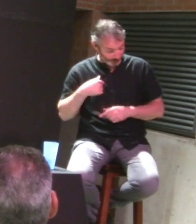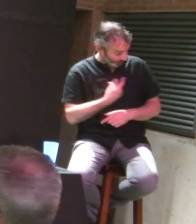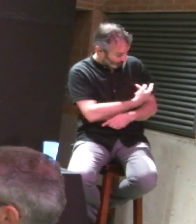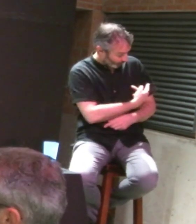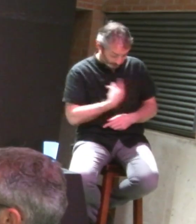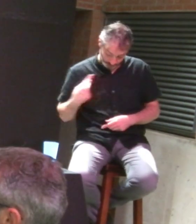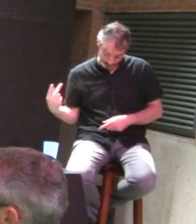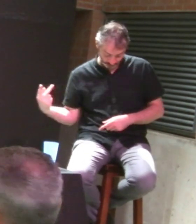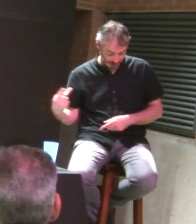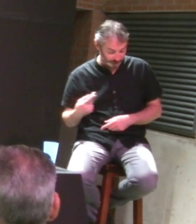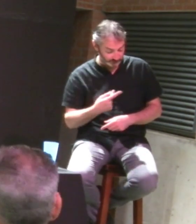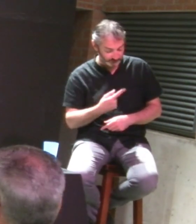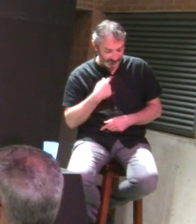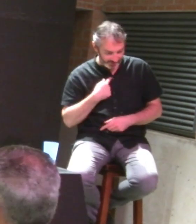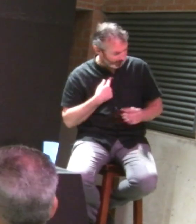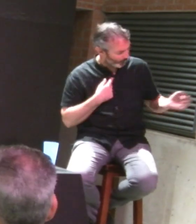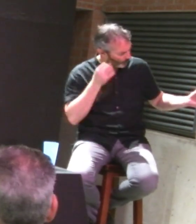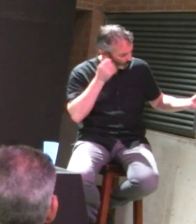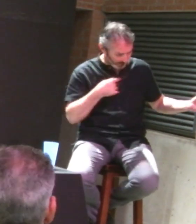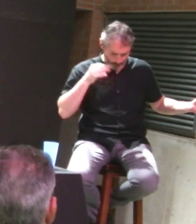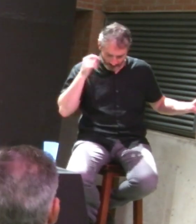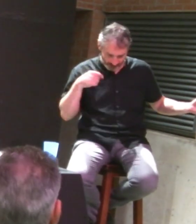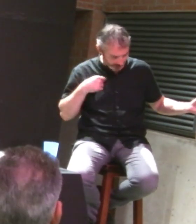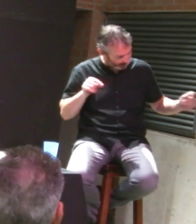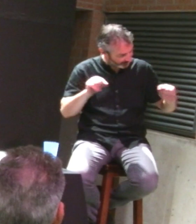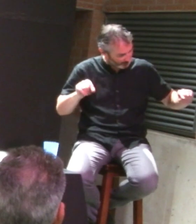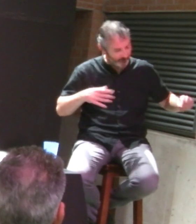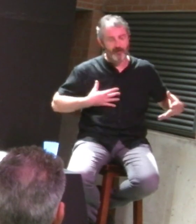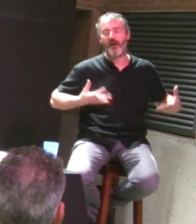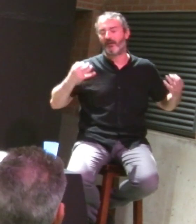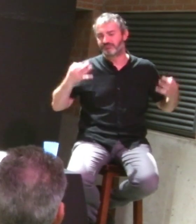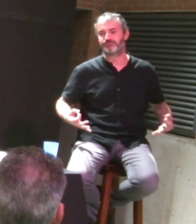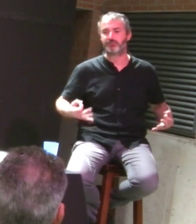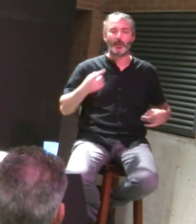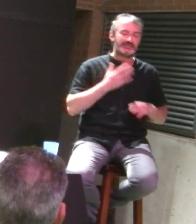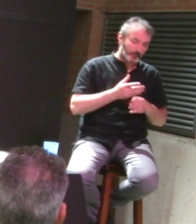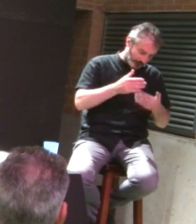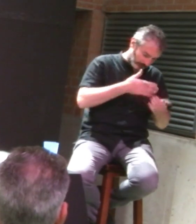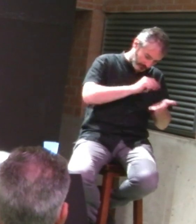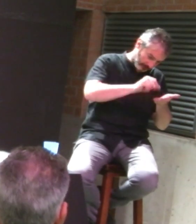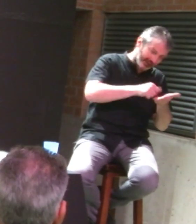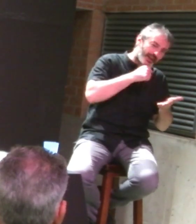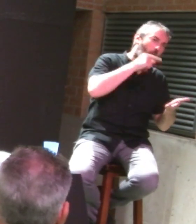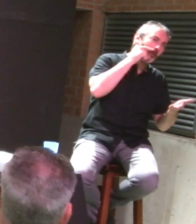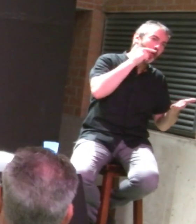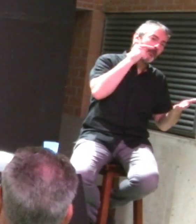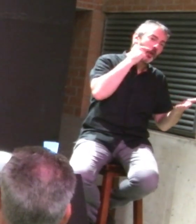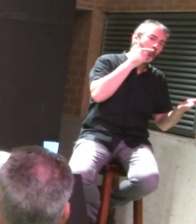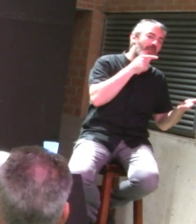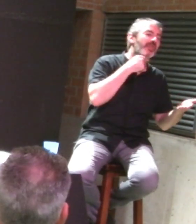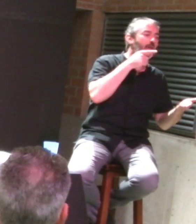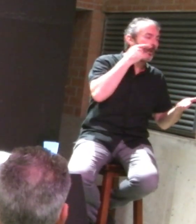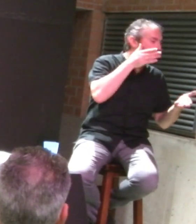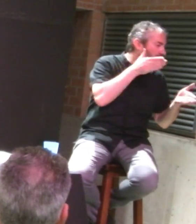jo veure la Laura, o l'arxivera del Pla de l'Ingotxea, l'arxivera de Sant Feliu, també, que